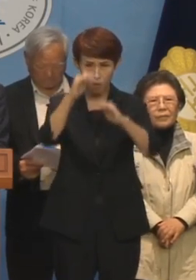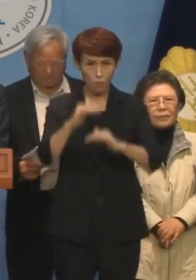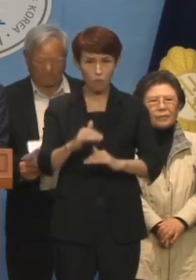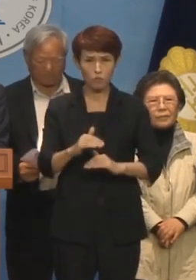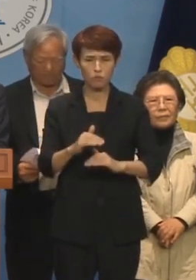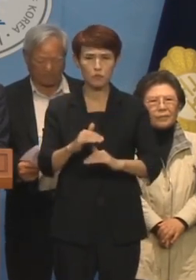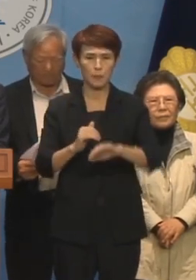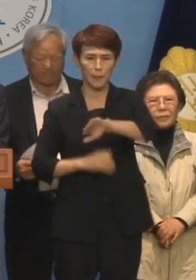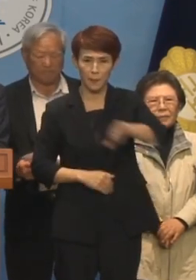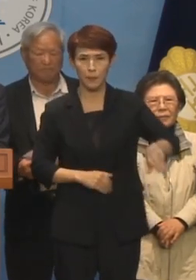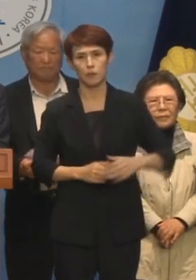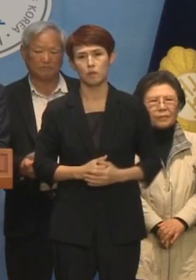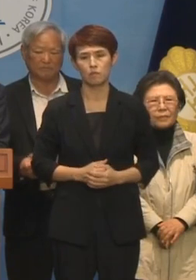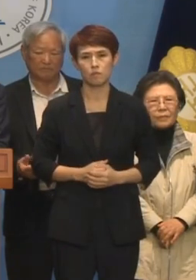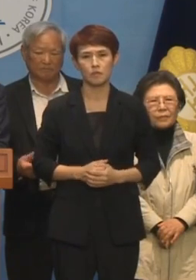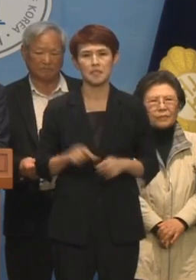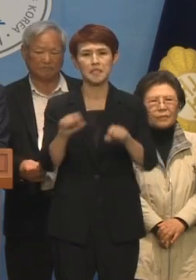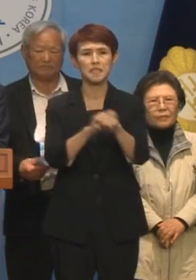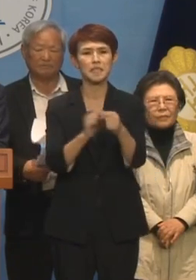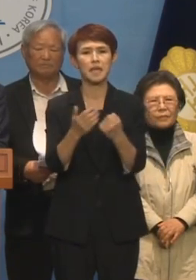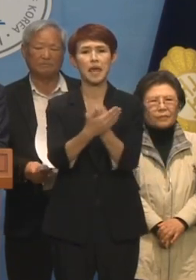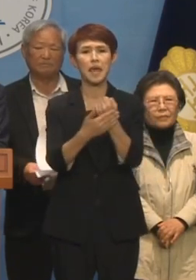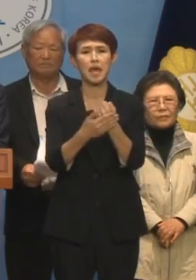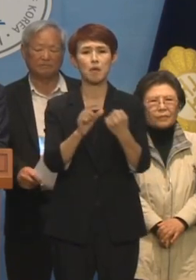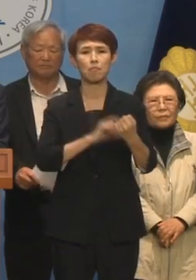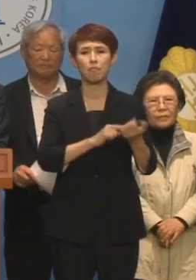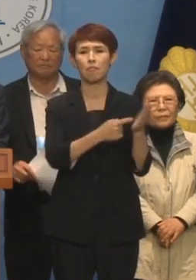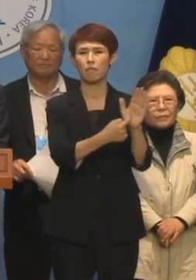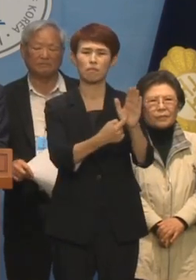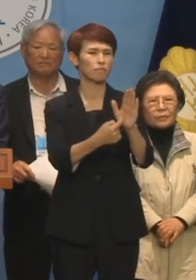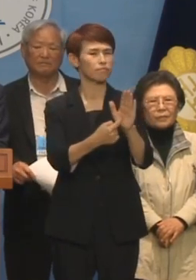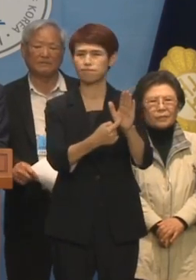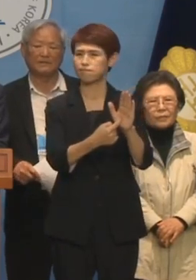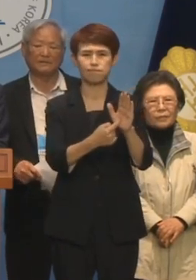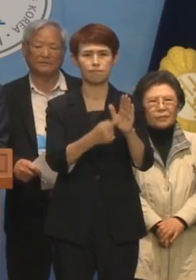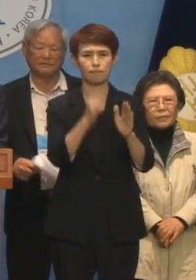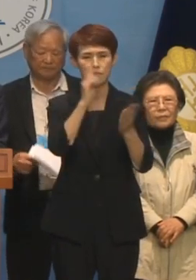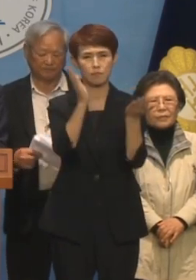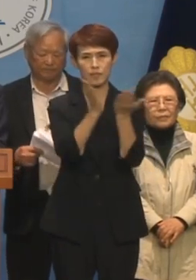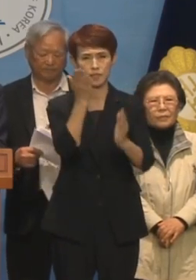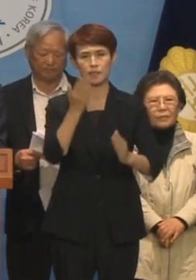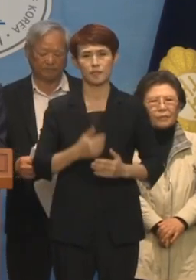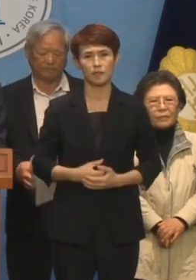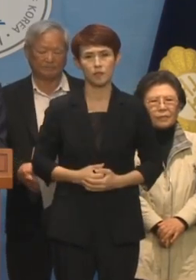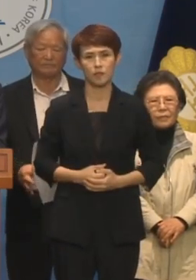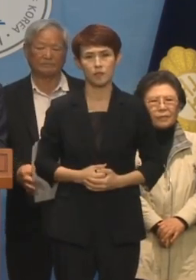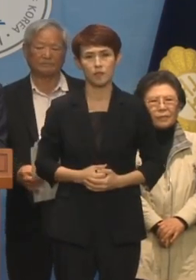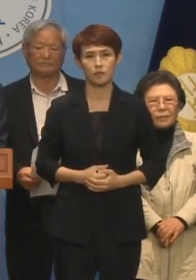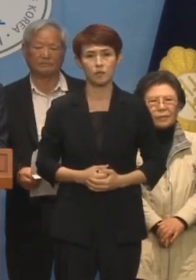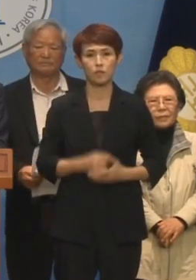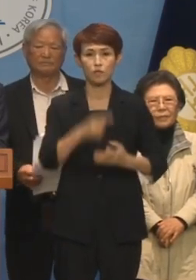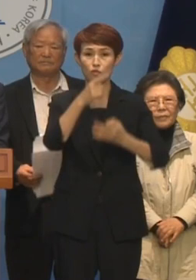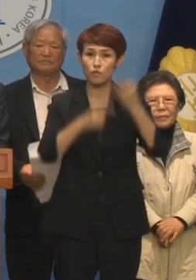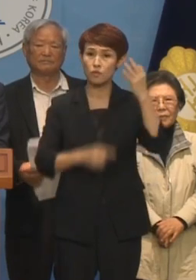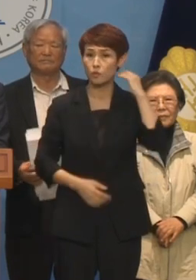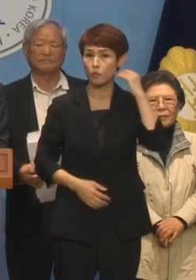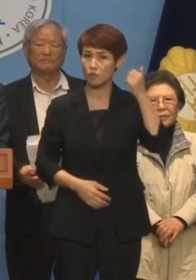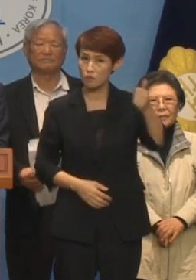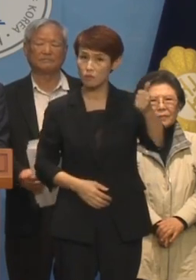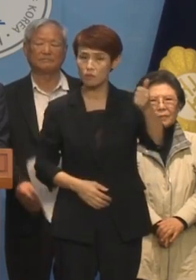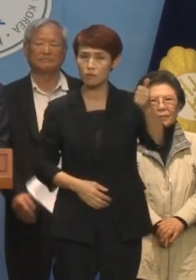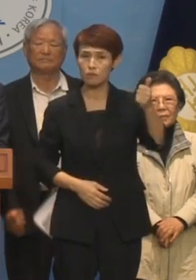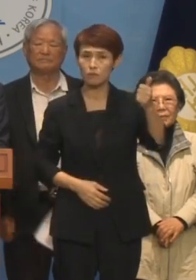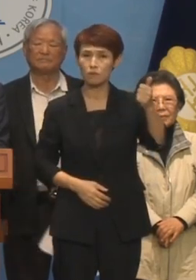모두 배제하여 특혜라는 표현은 어불성설입니다. 윤석열 대통령은